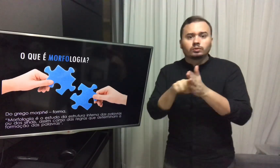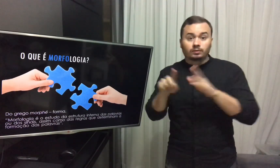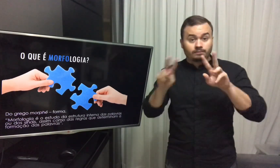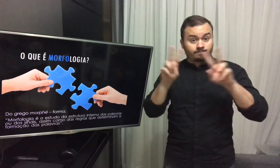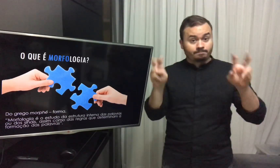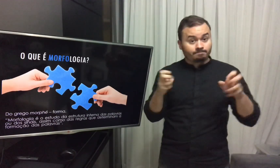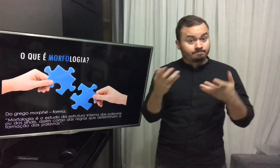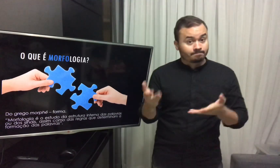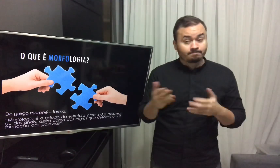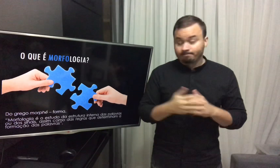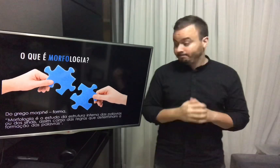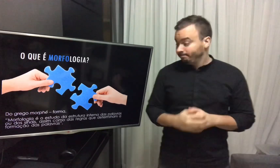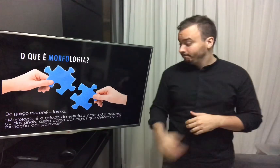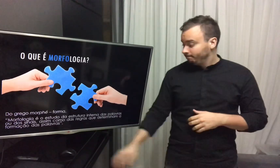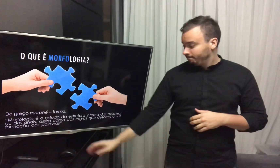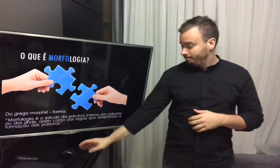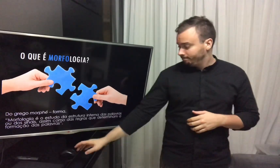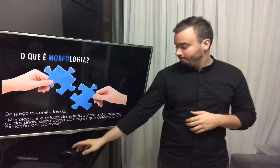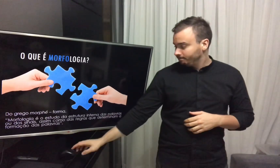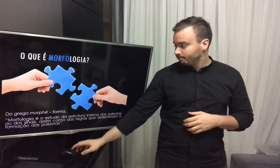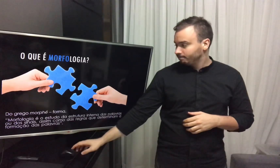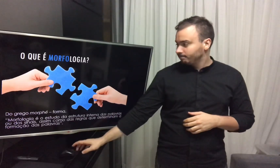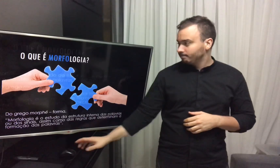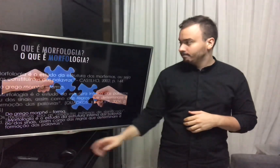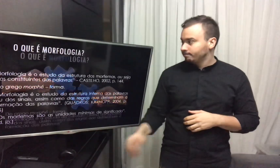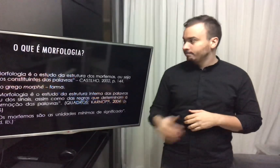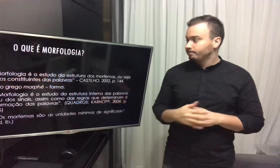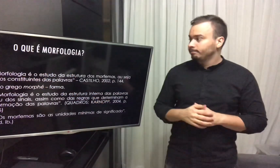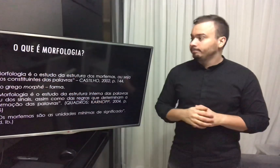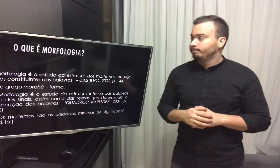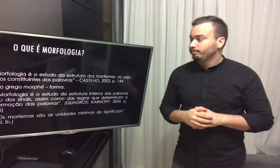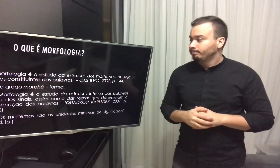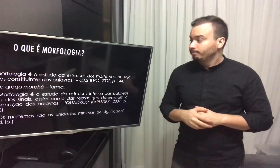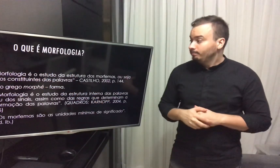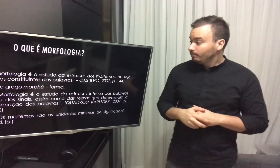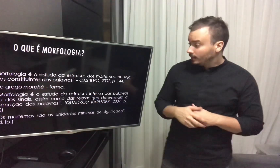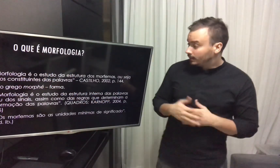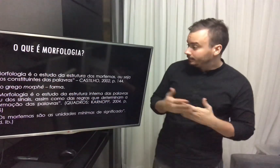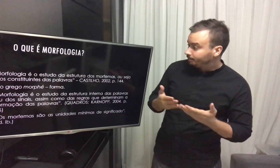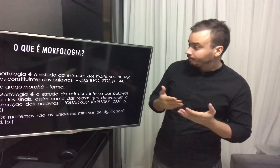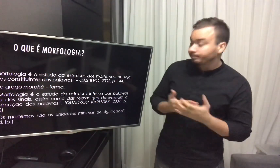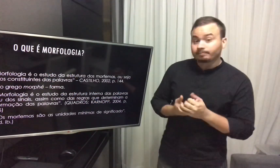começar a fazer essa investigação, eu trouxe alguns conceitos para vocês.